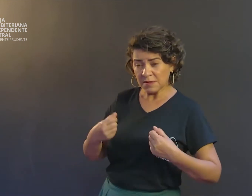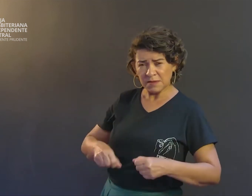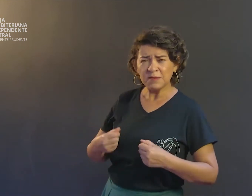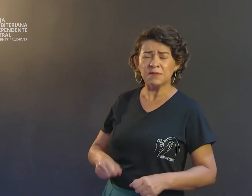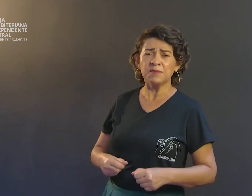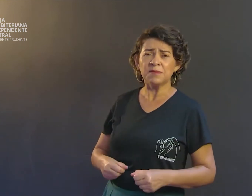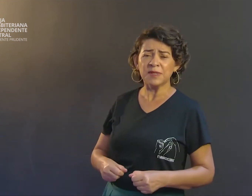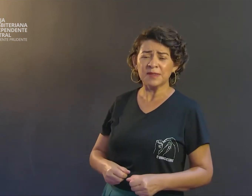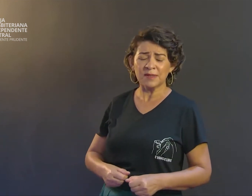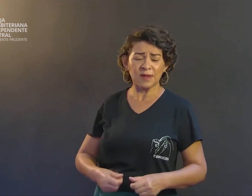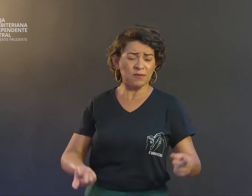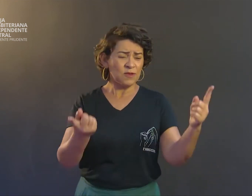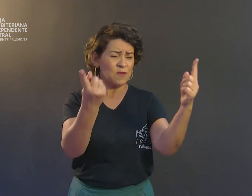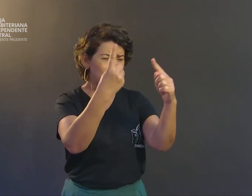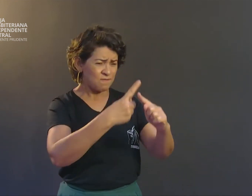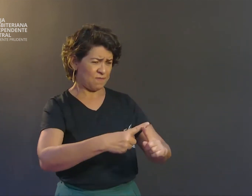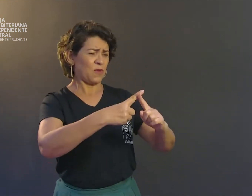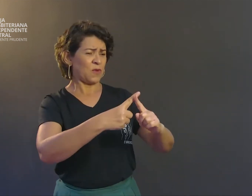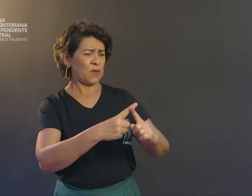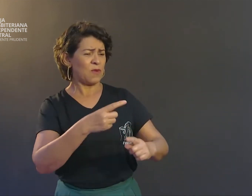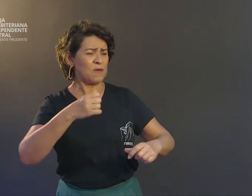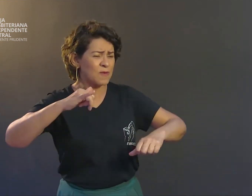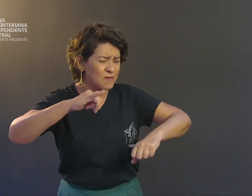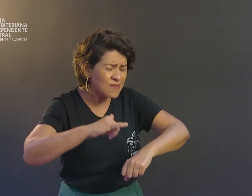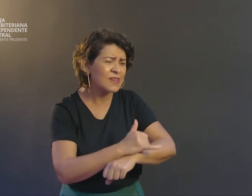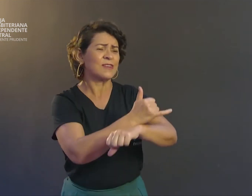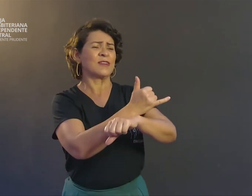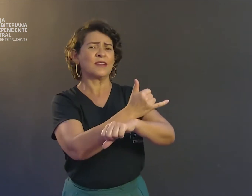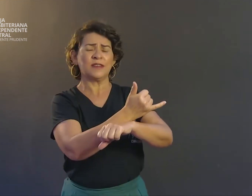o que está sob o poder deles, orando todo o tempo.